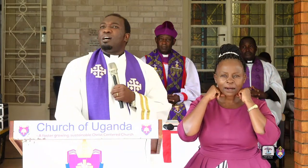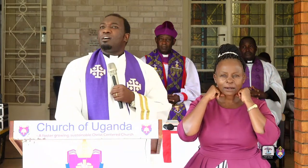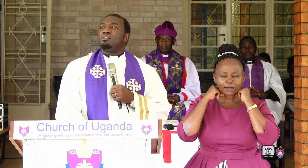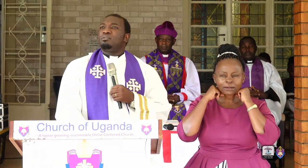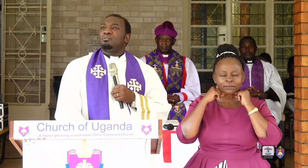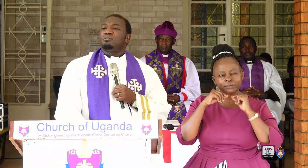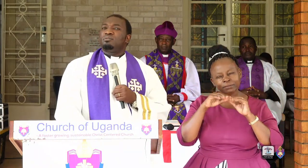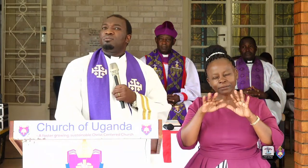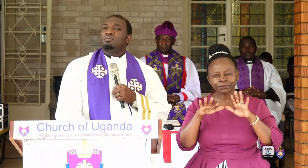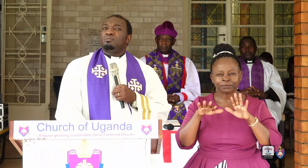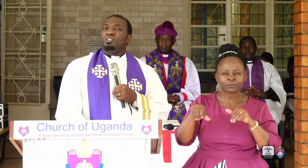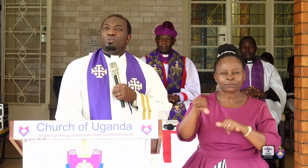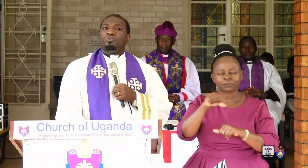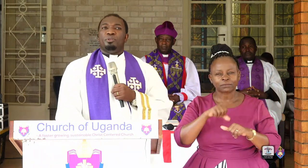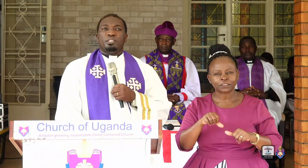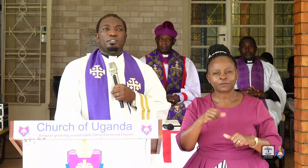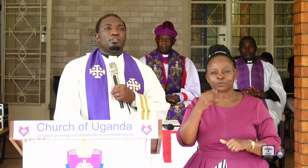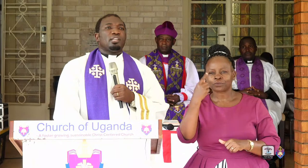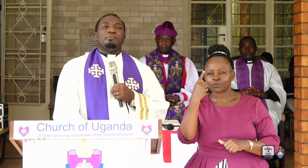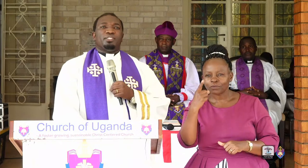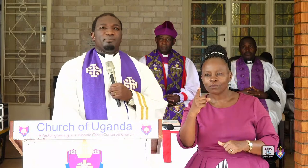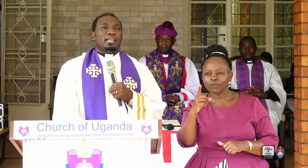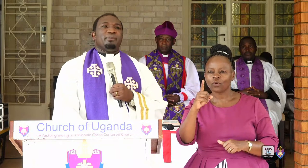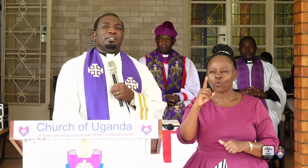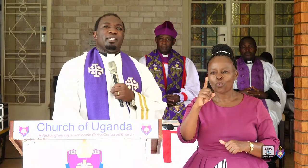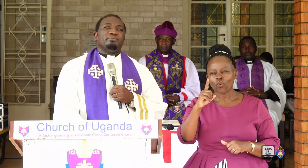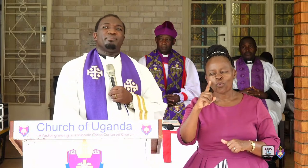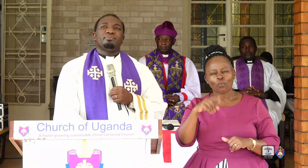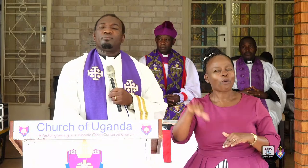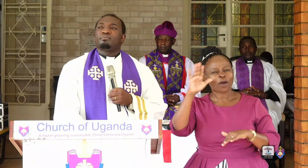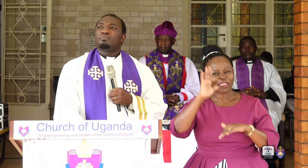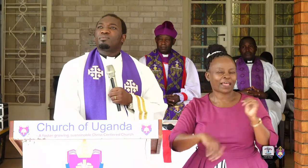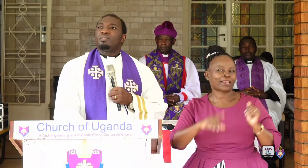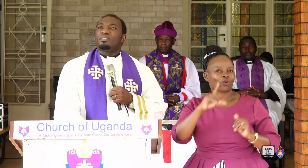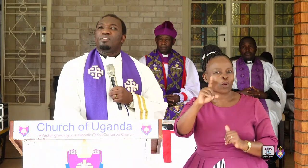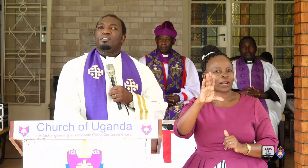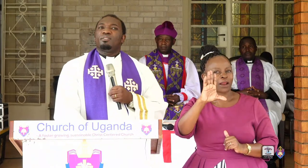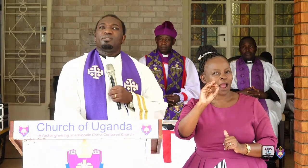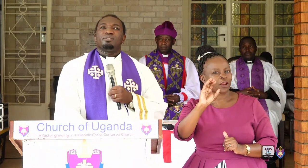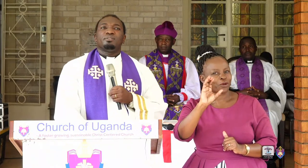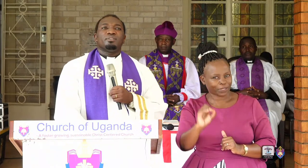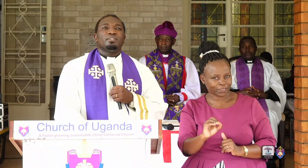nga kikumi something baade bayitamu.